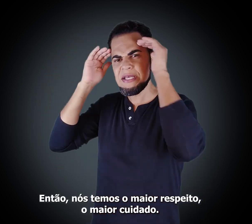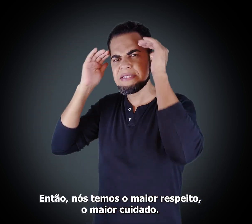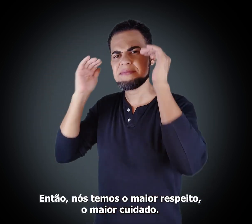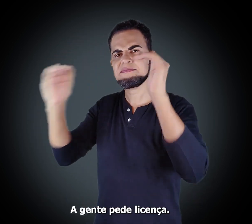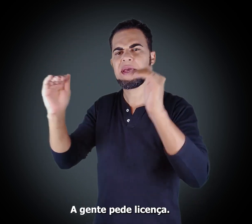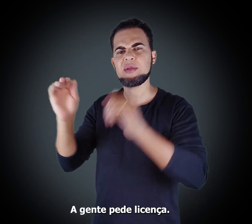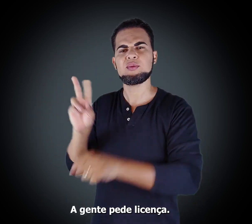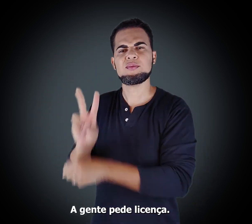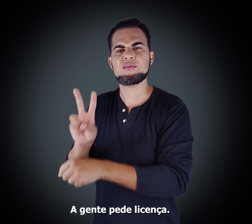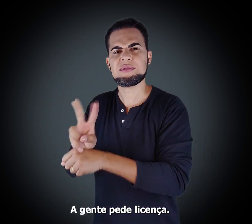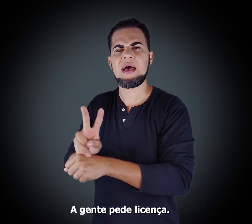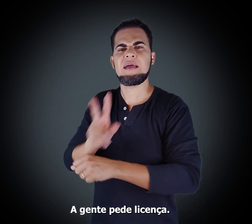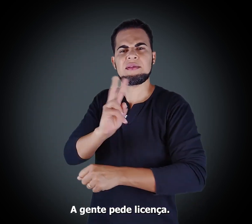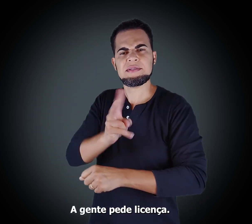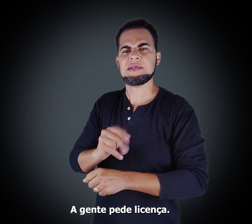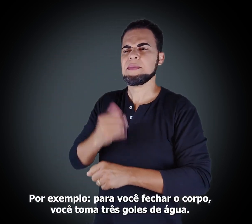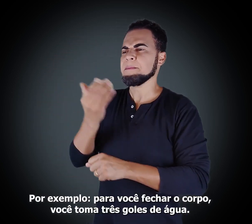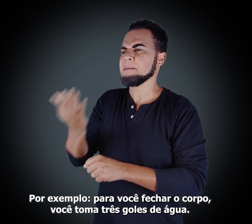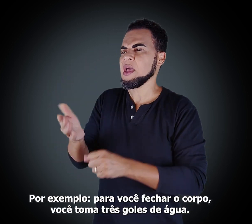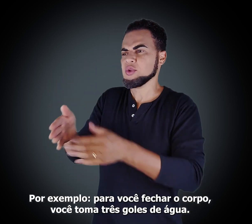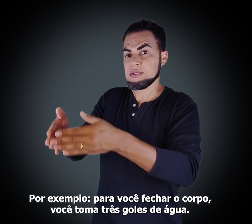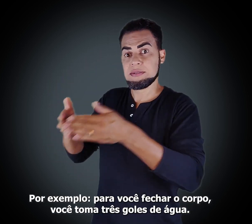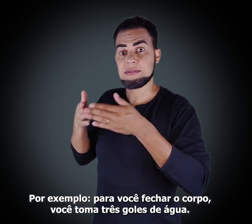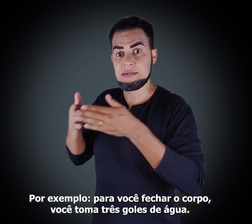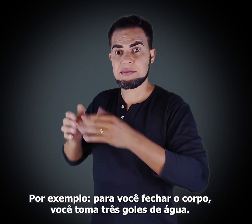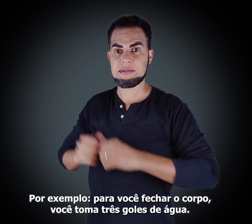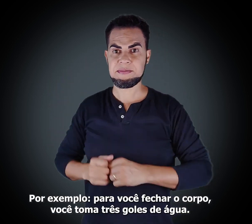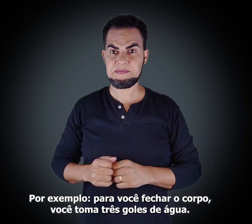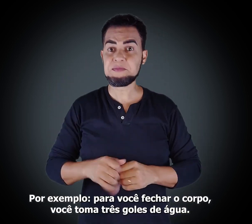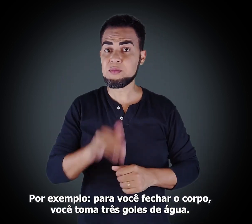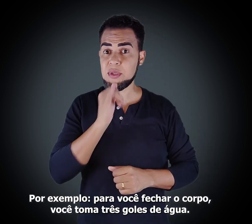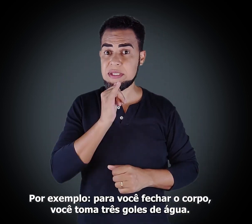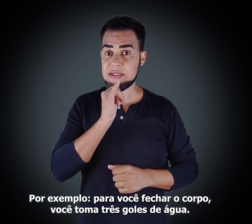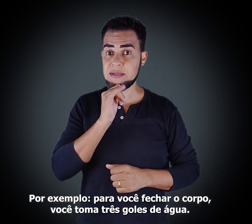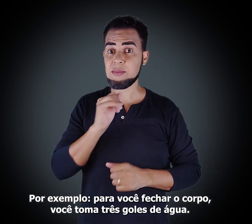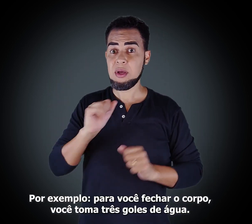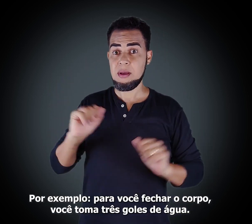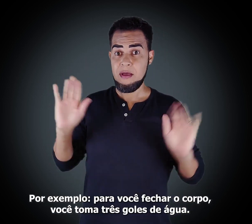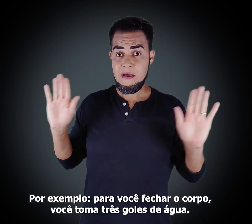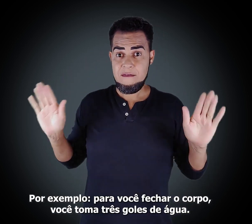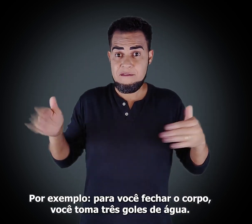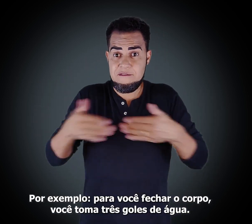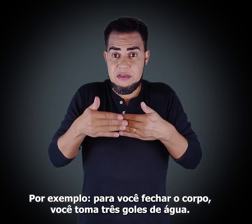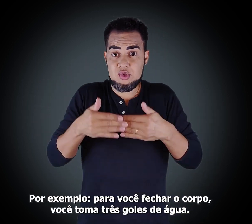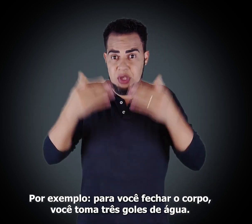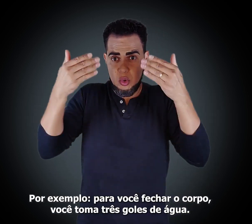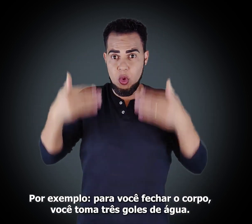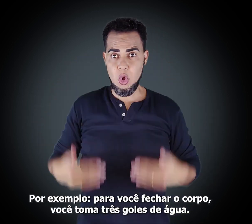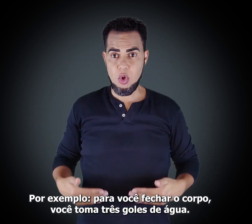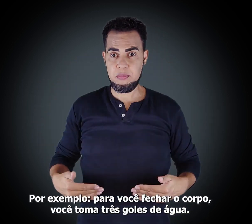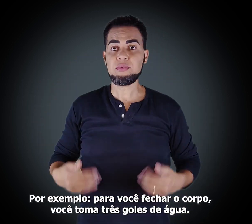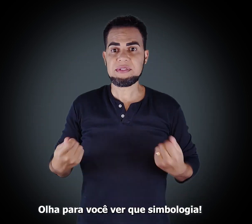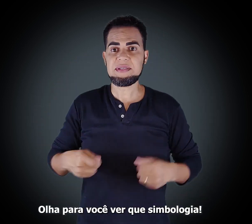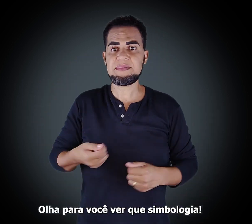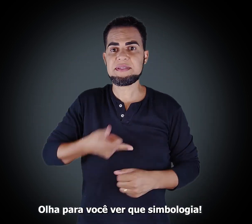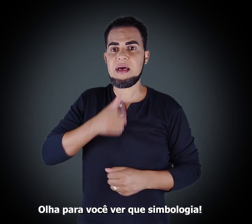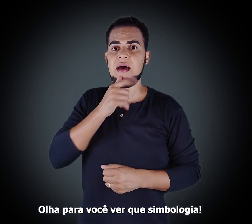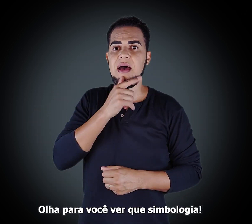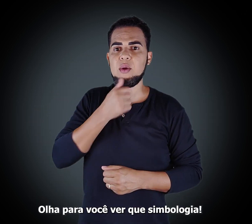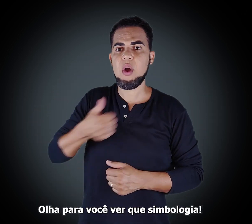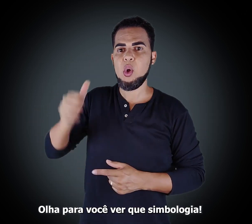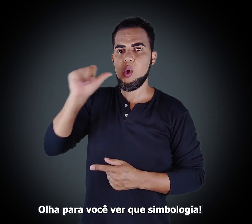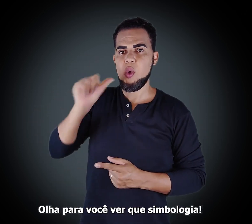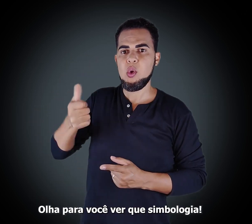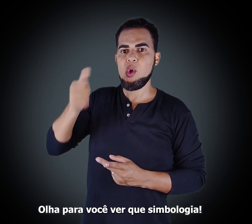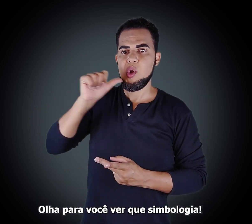maior cuidado, a gente pede licença. Por exemplo, para você fechar o corpo, você toma 3 golos de água. Olha para você ver